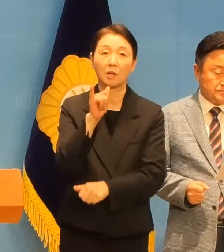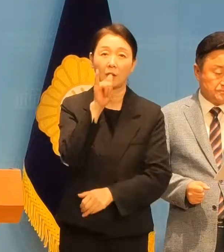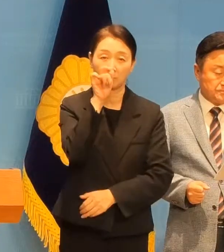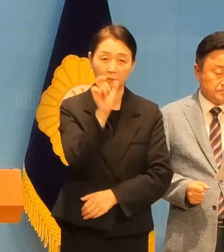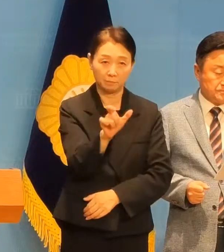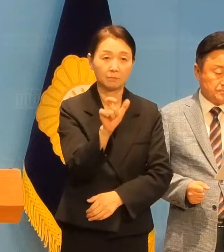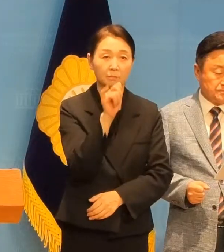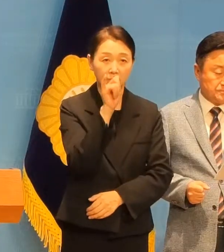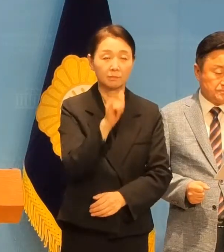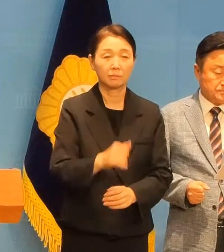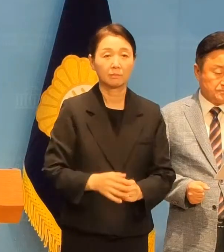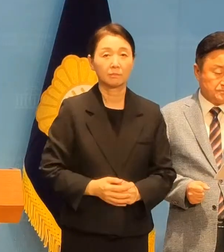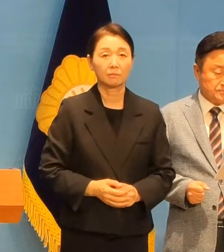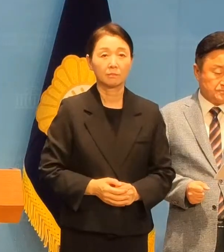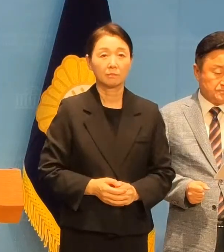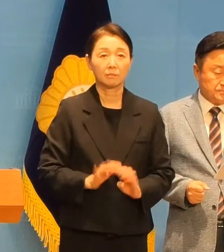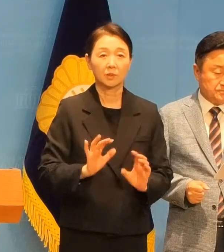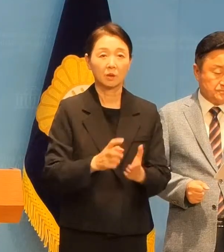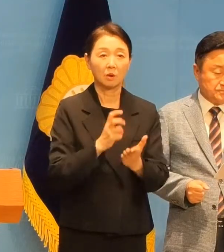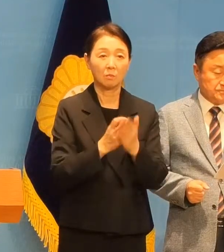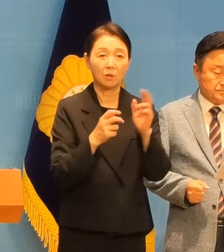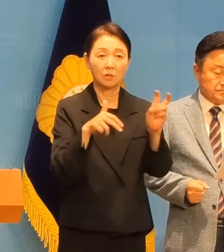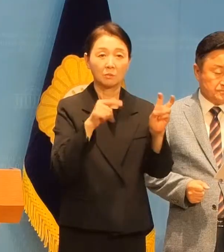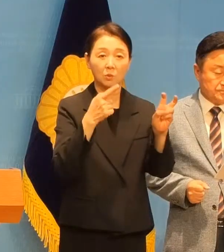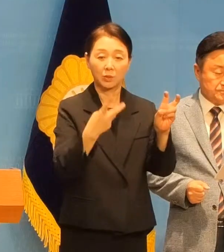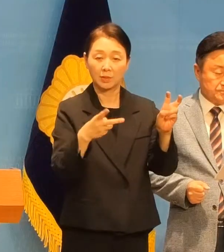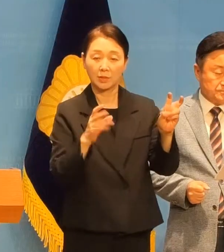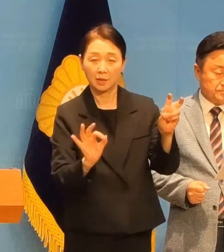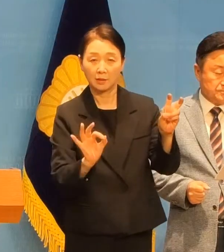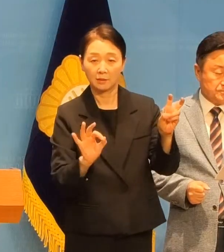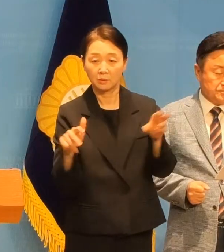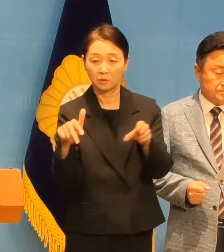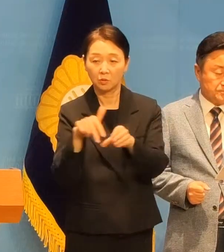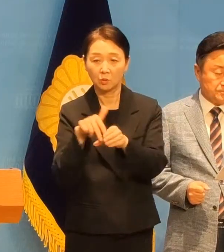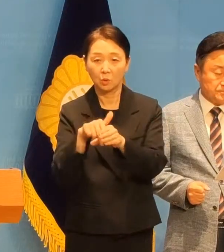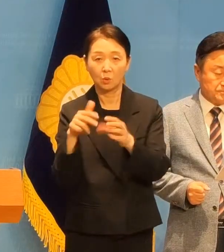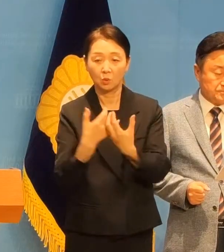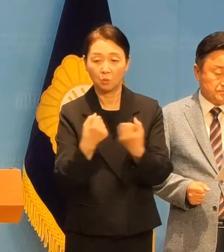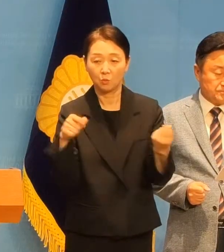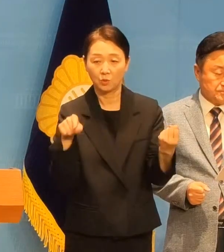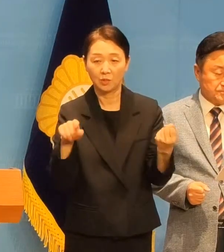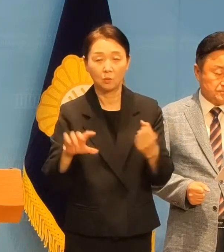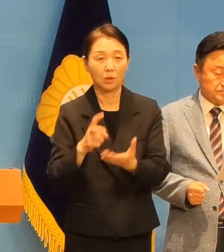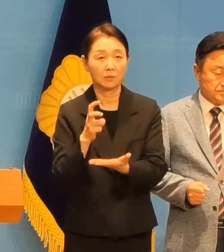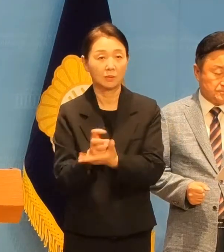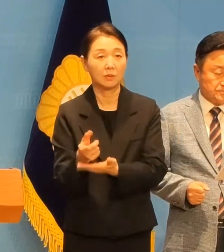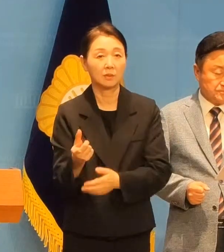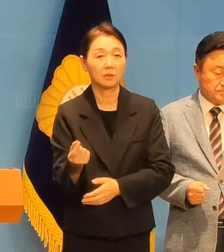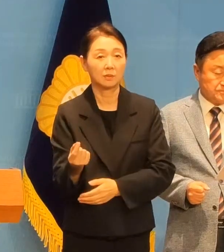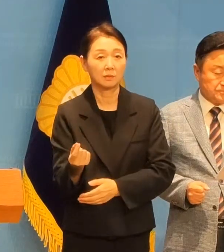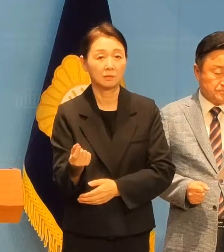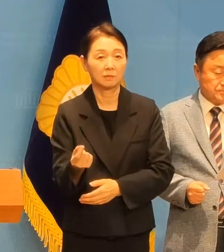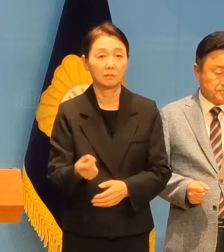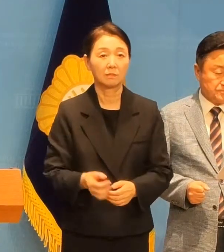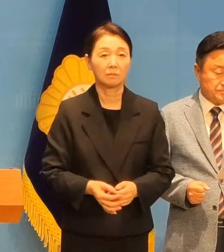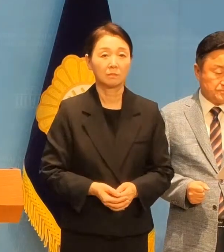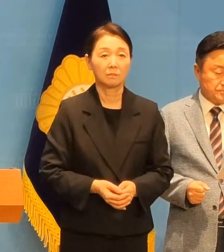있습니다. 또한 헌법 20조 2항은 종교를 분리하는 것을 원칙으로 천명하고